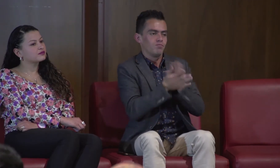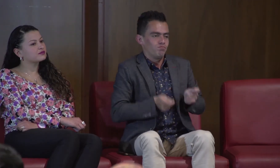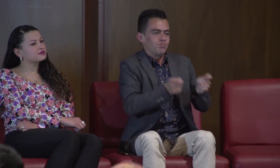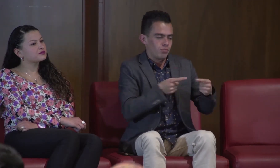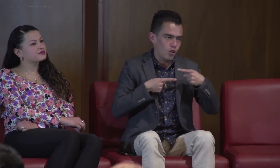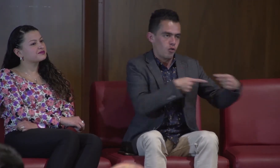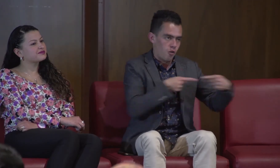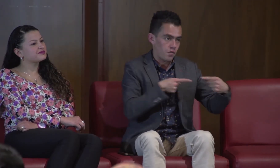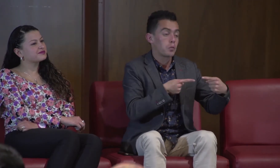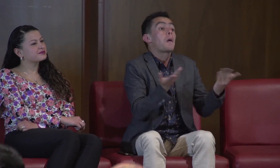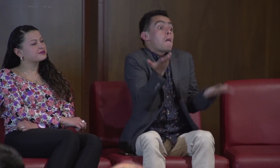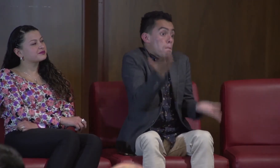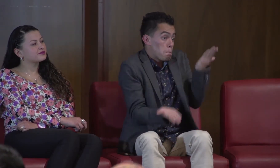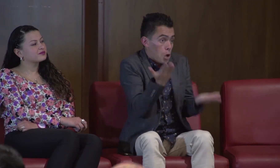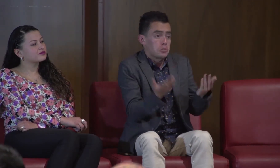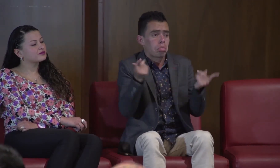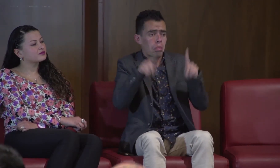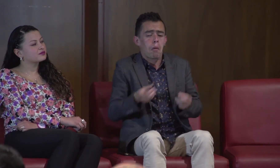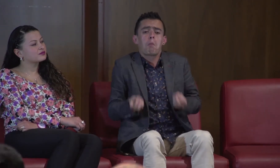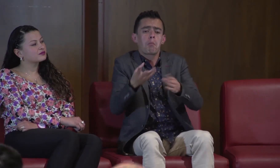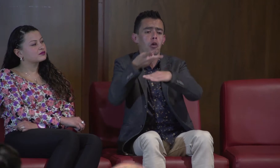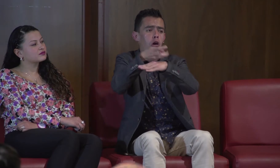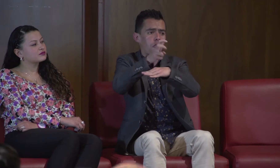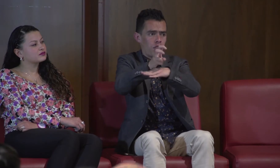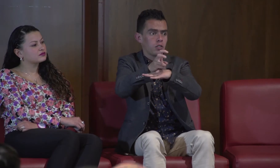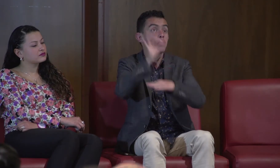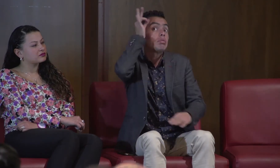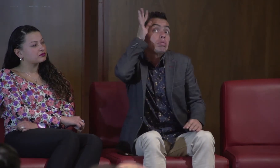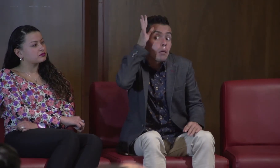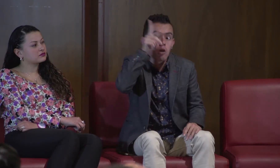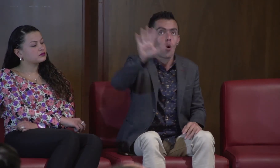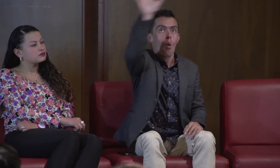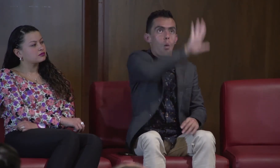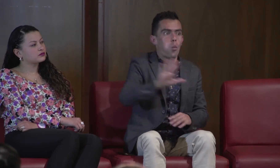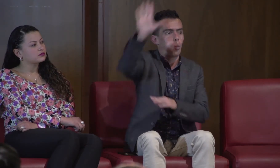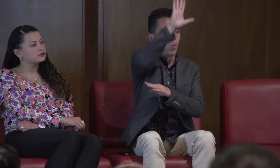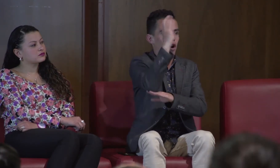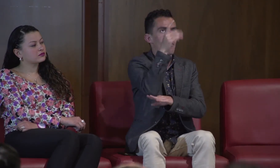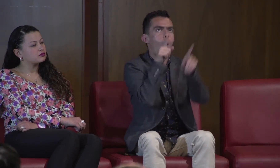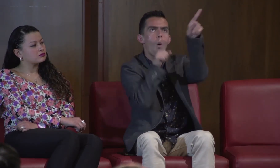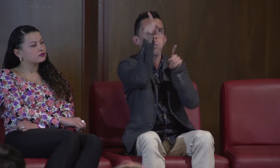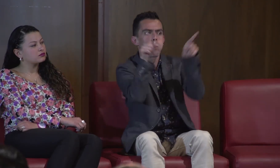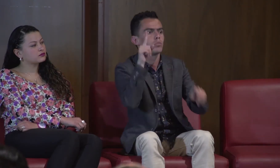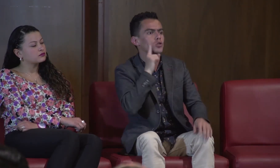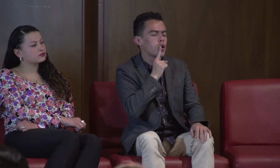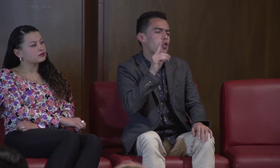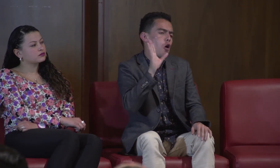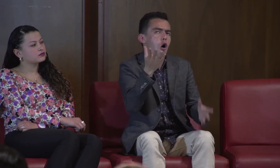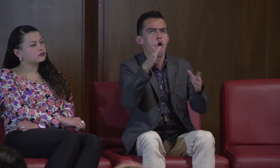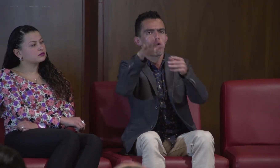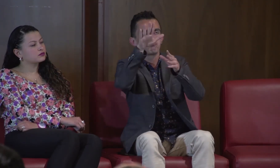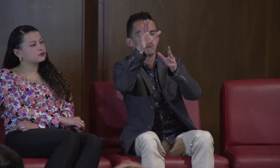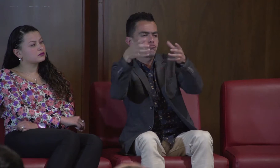Entonces decidimos dejar esta seña para conflicto, pero posiblemente también podría utilizarse en otros escenarios, tal vez en